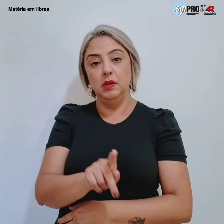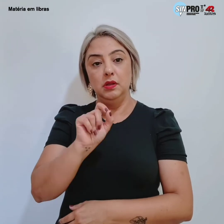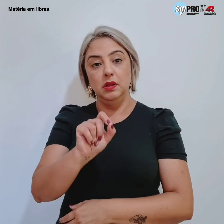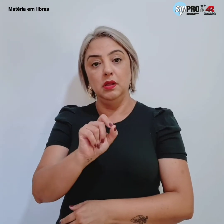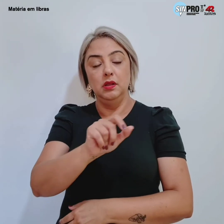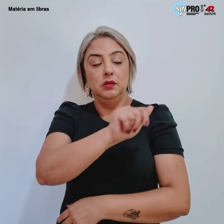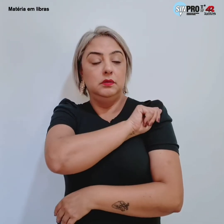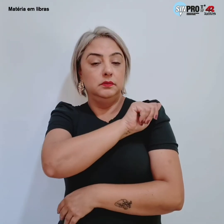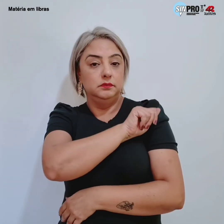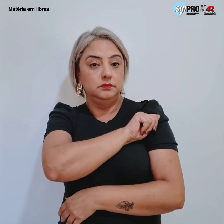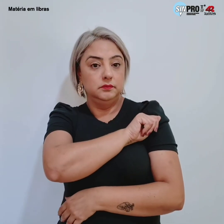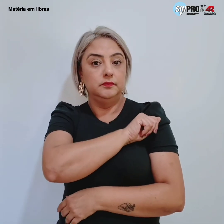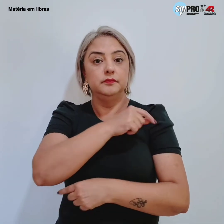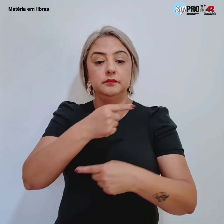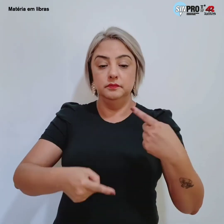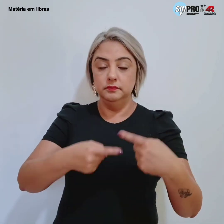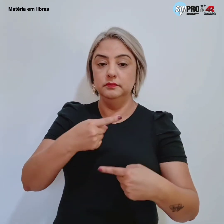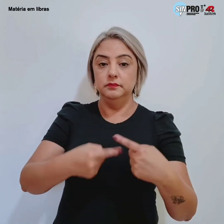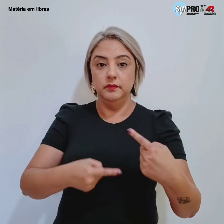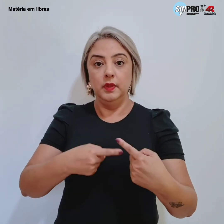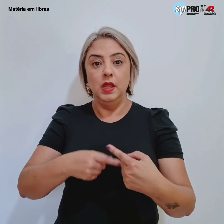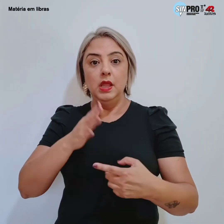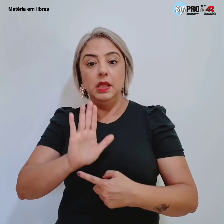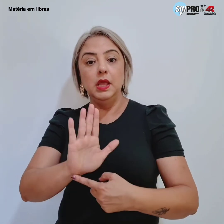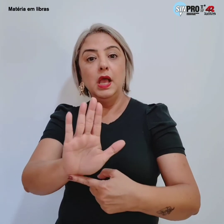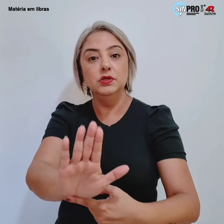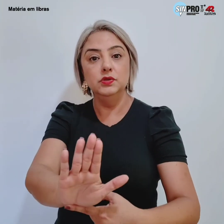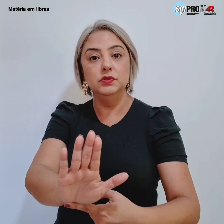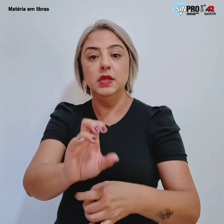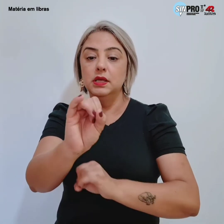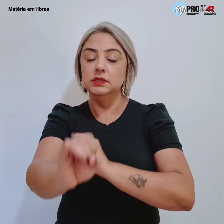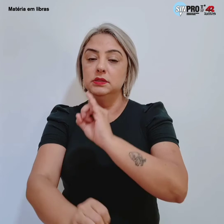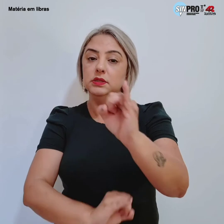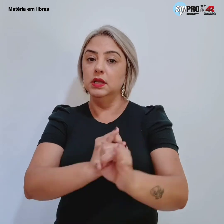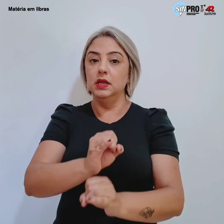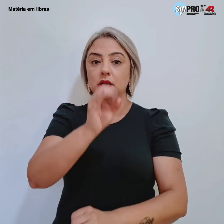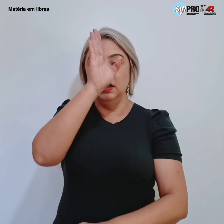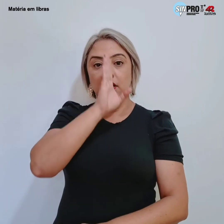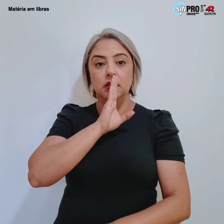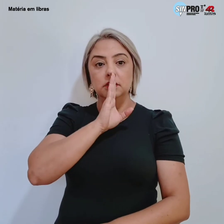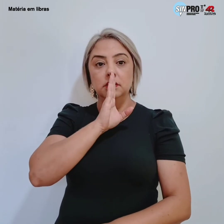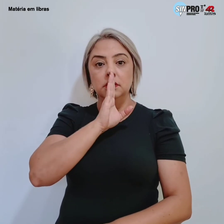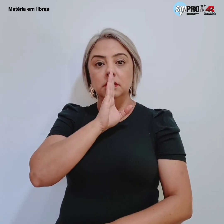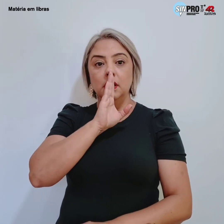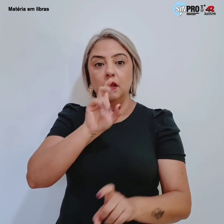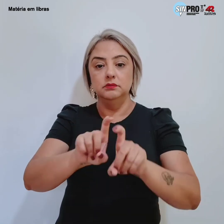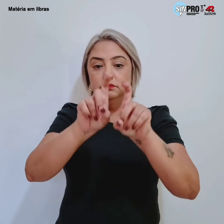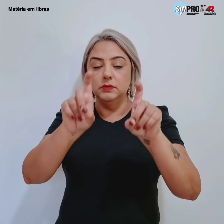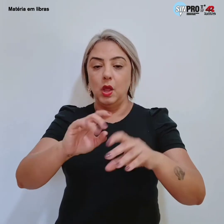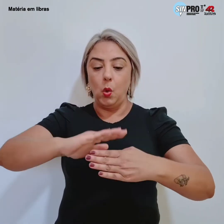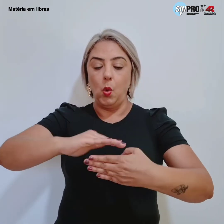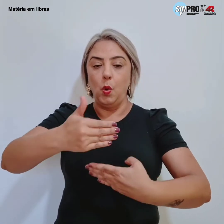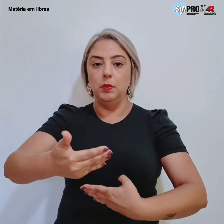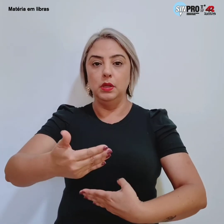professores e estudantes políticas que viabilizassem internet gratuita, dispositivos móveis